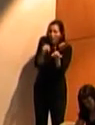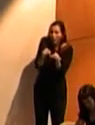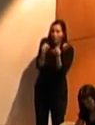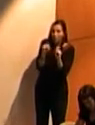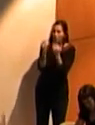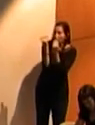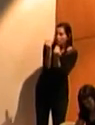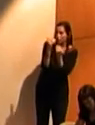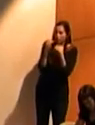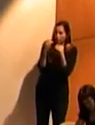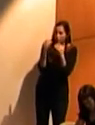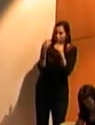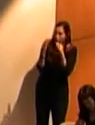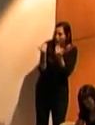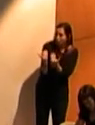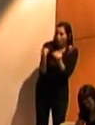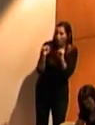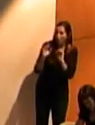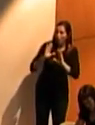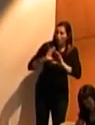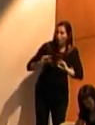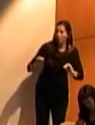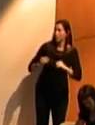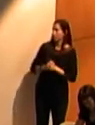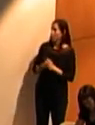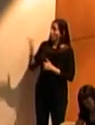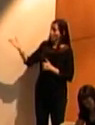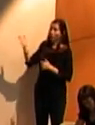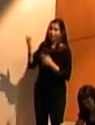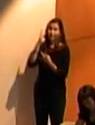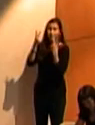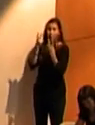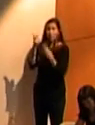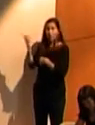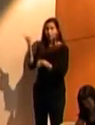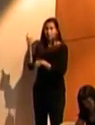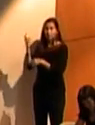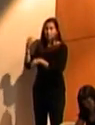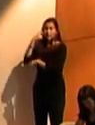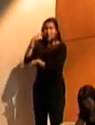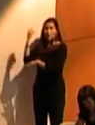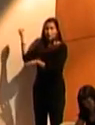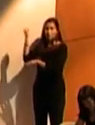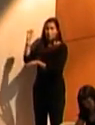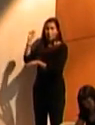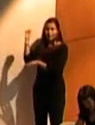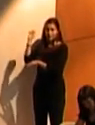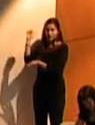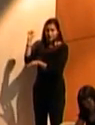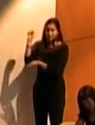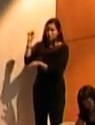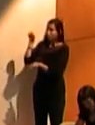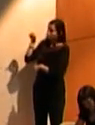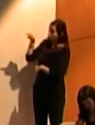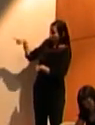Voilà, donc aujourd'hui, c'est un visuel de la gare Montparnasse. Aujourd'hui, la gare Montparnasse est encore en travaux liés